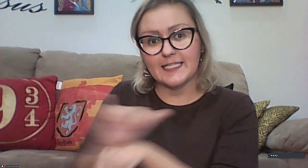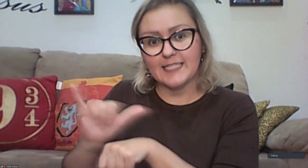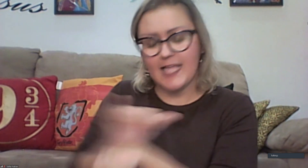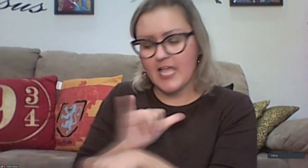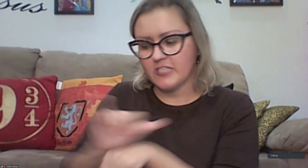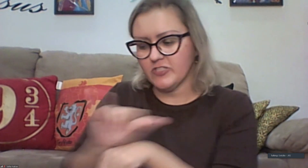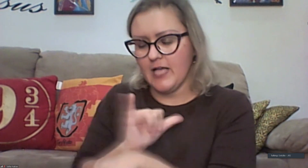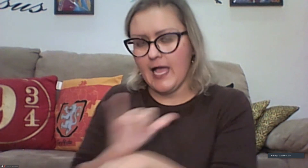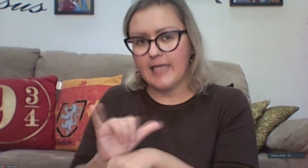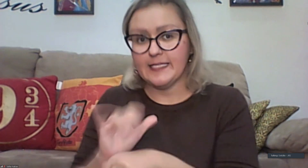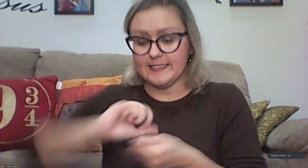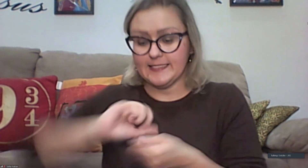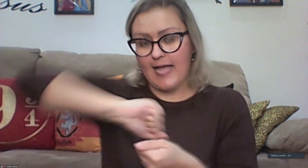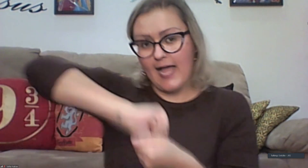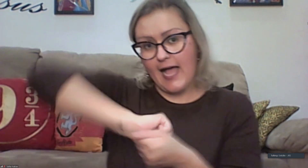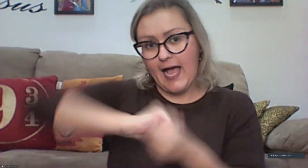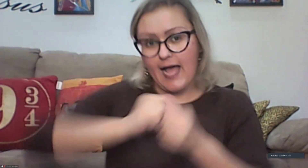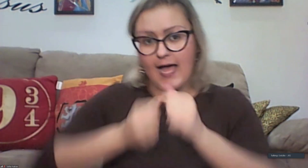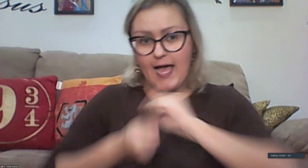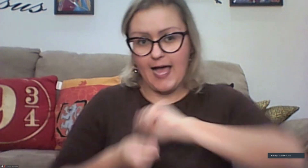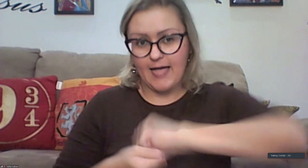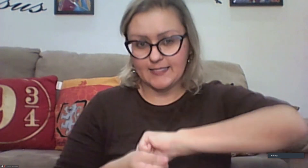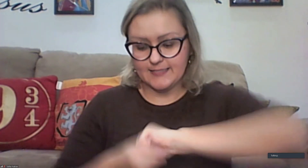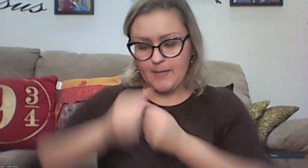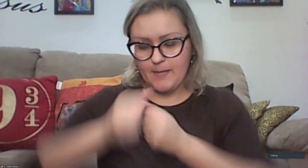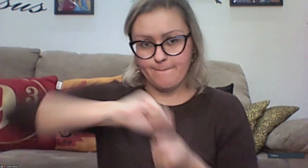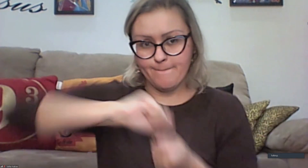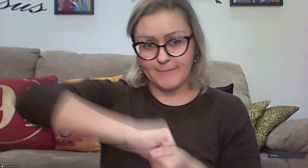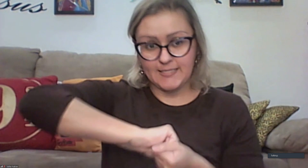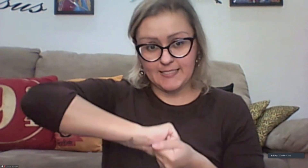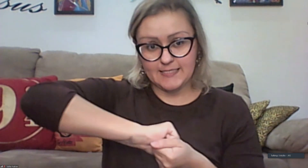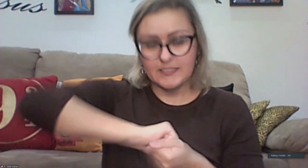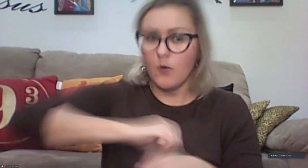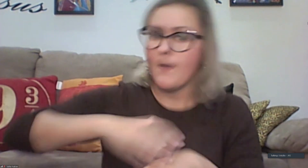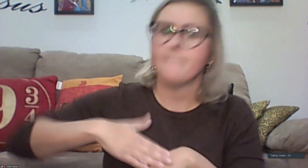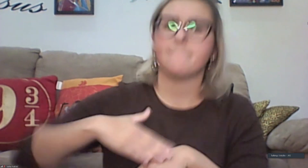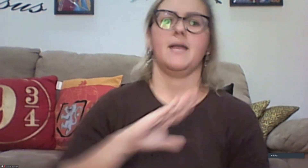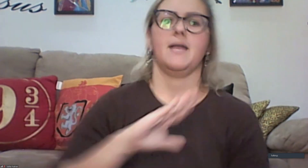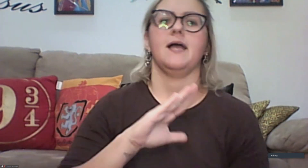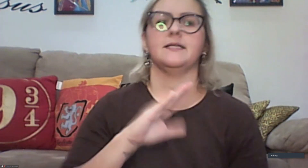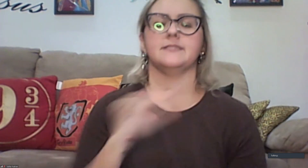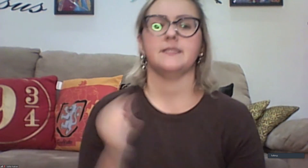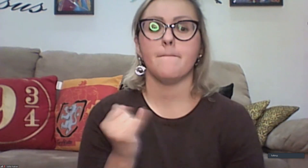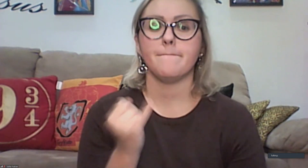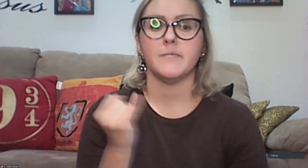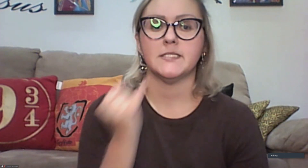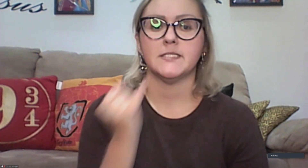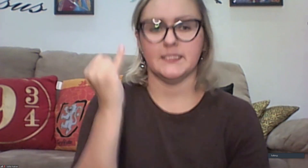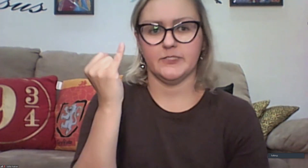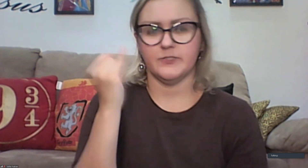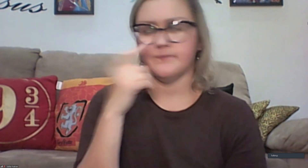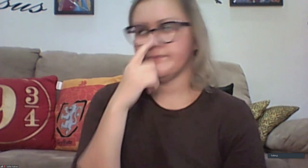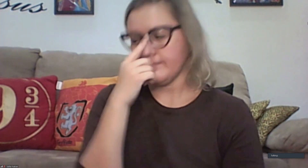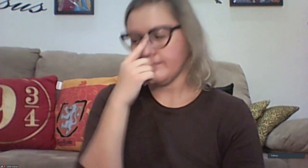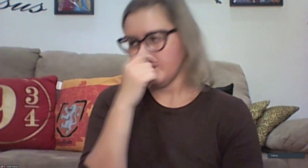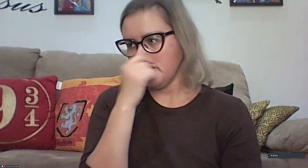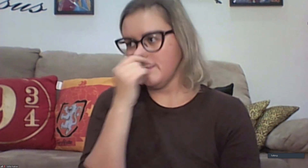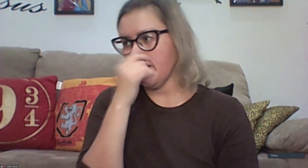Mas essas estratégias, essa adaptação toda que a gente fazia era de extrema